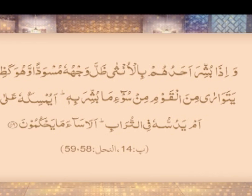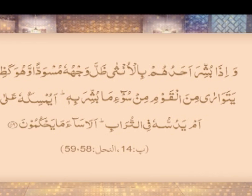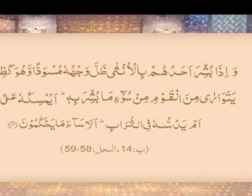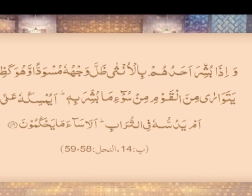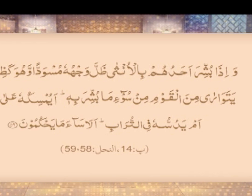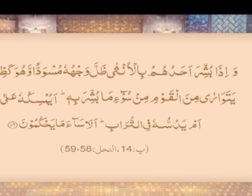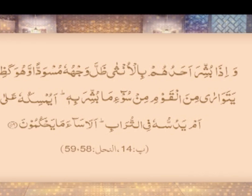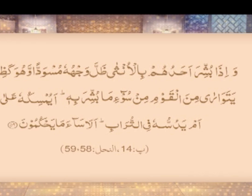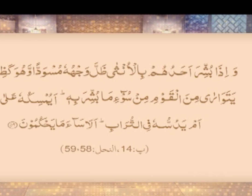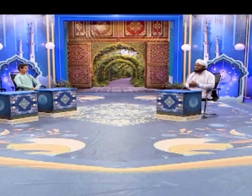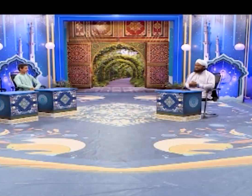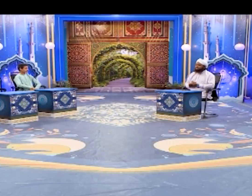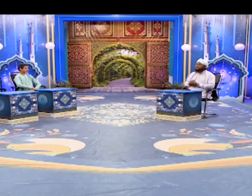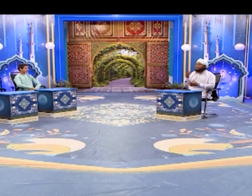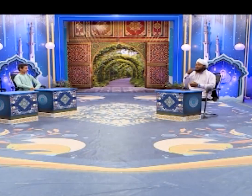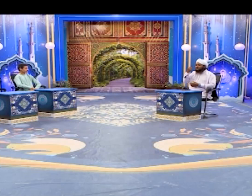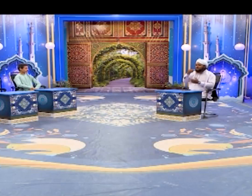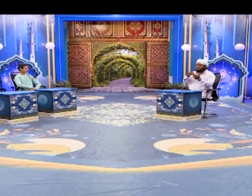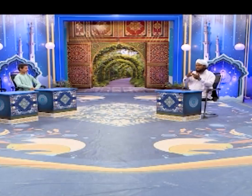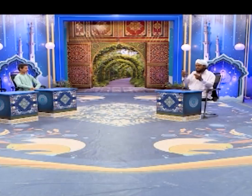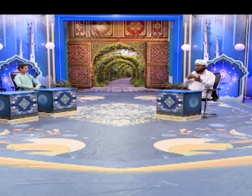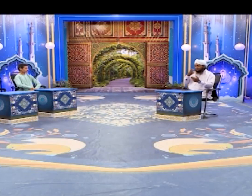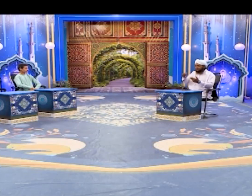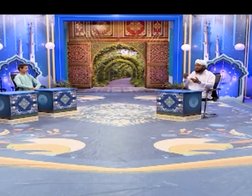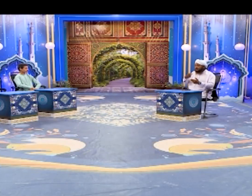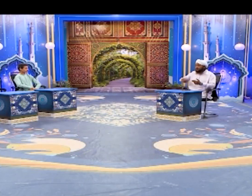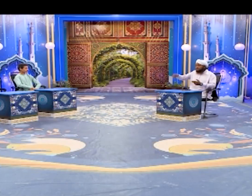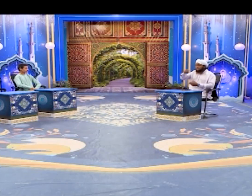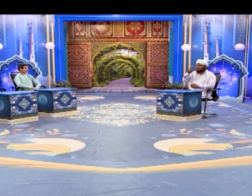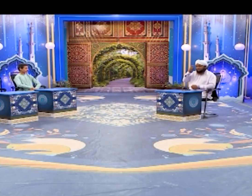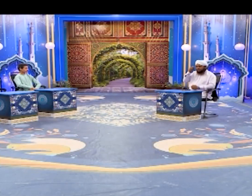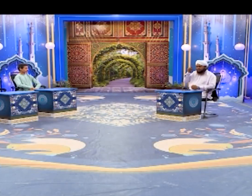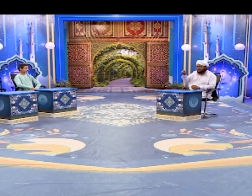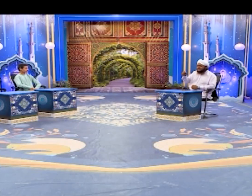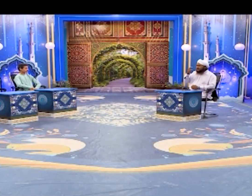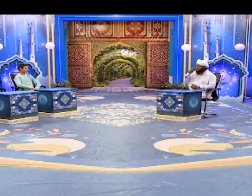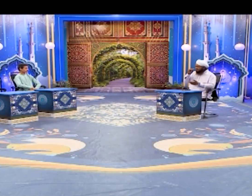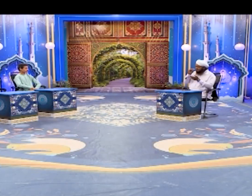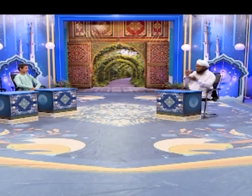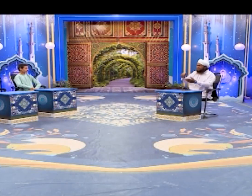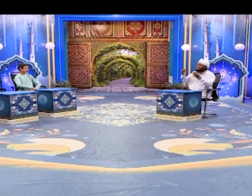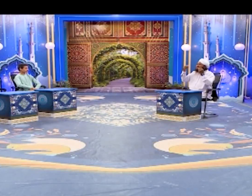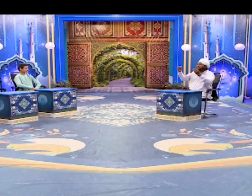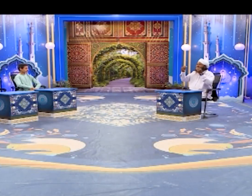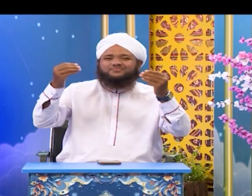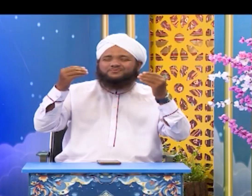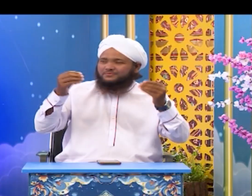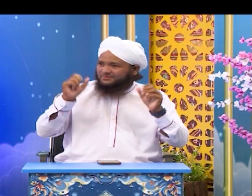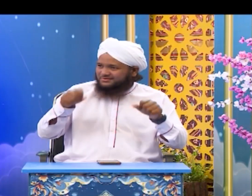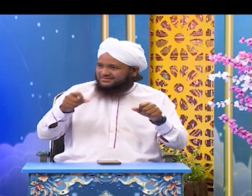يَحْكُمُونَ۔ ترجمہ کنز الایمان۔ اور جب ان میں کسی کو بیٹی ہونے کی خوشخبری دی جاتی ہے تو دن بھر